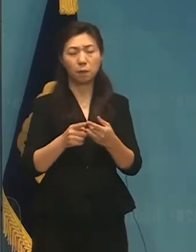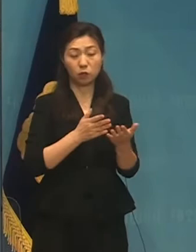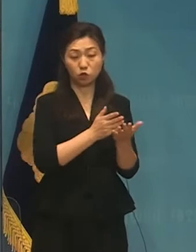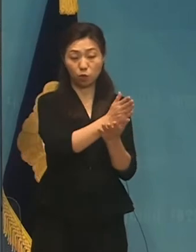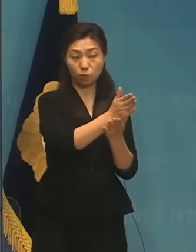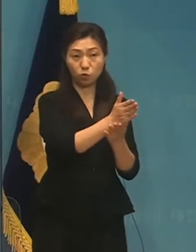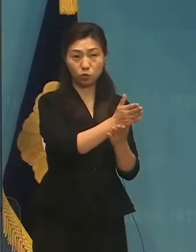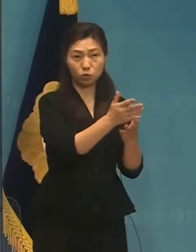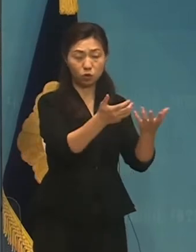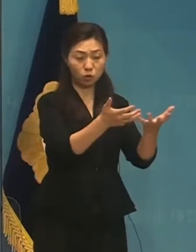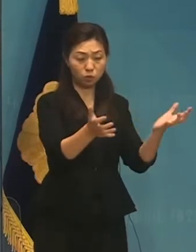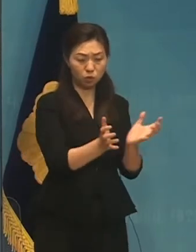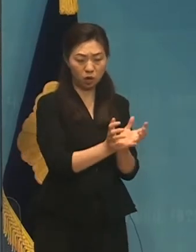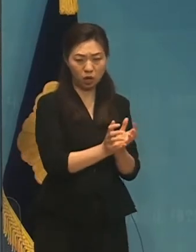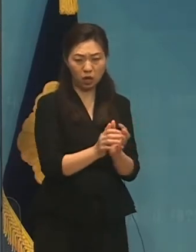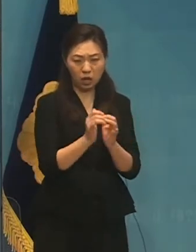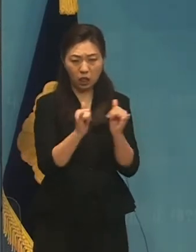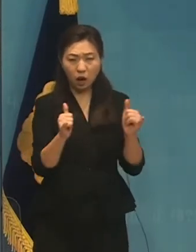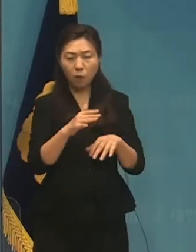있습니다.